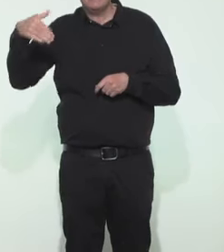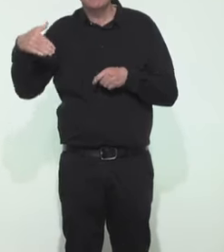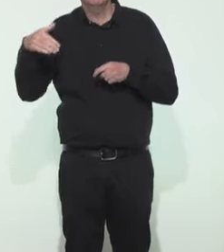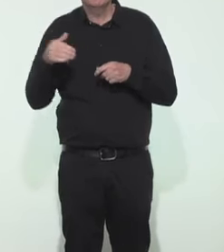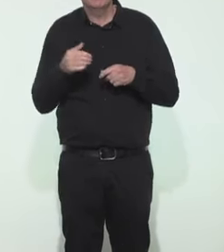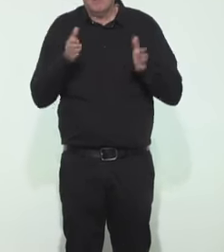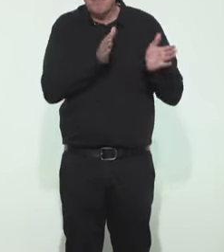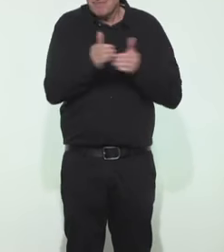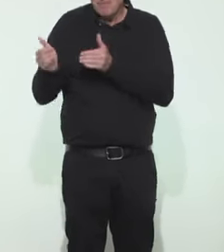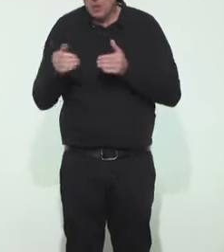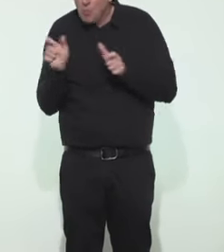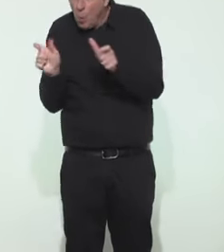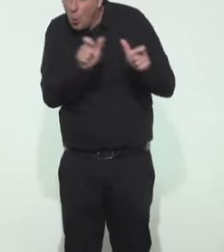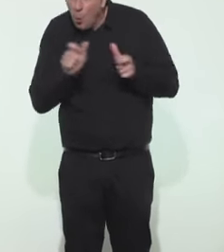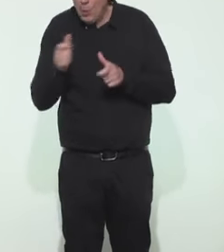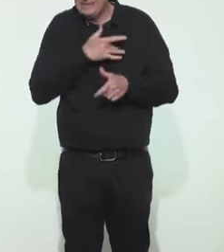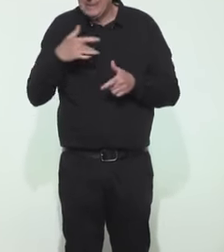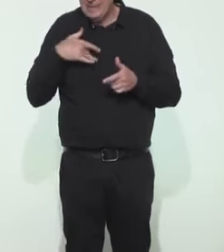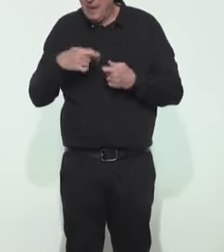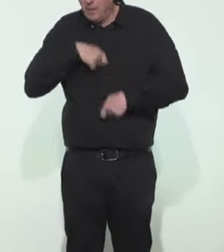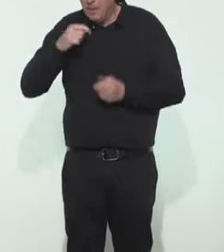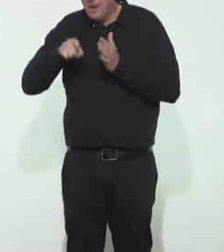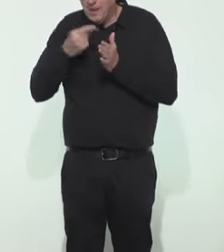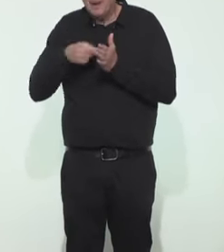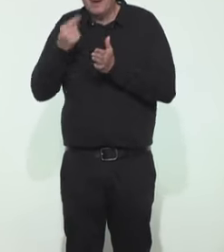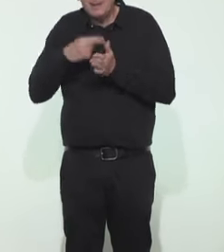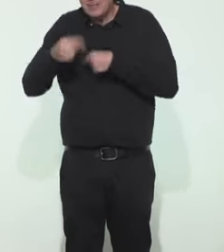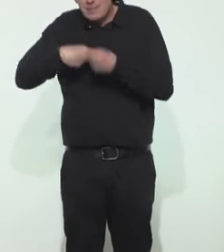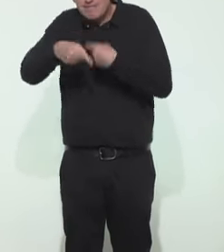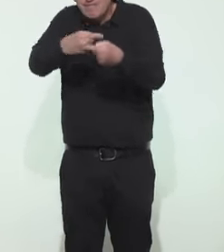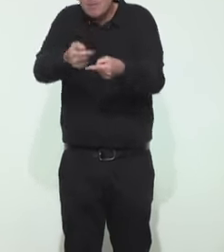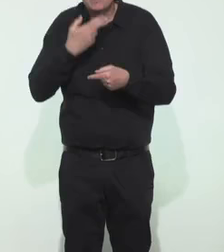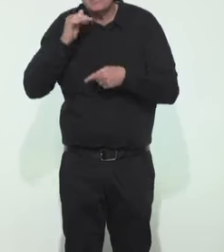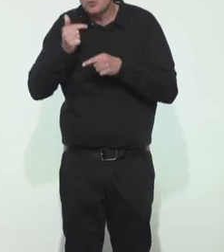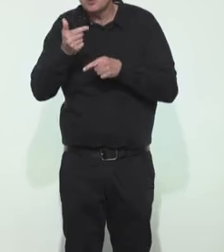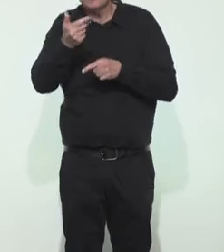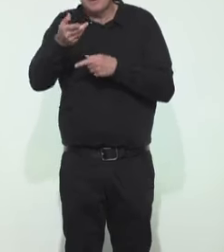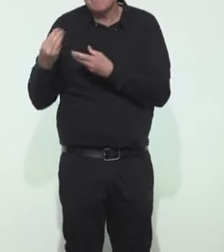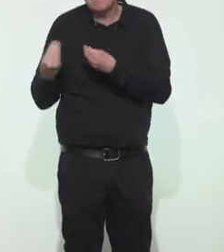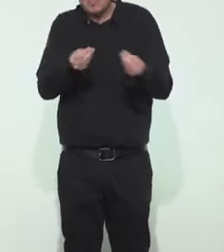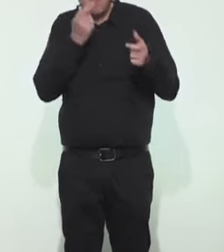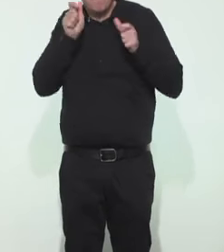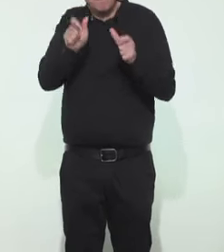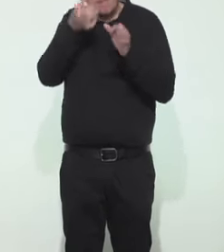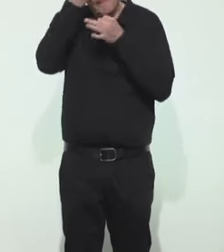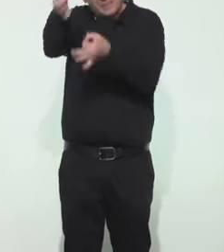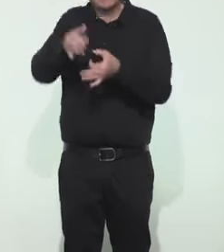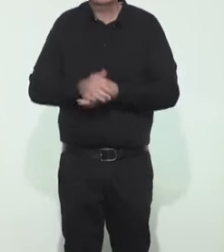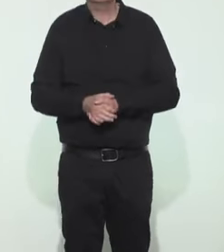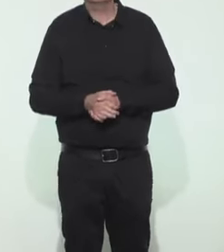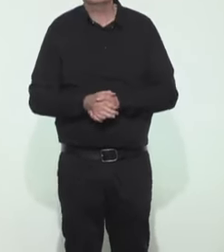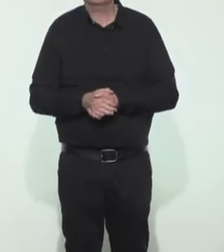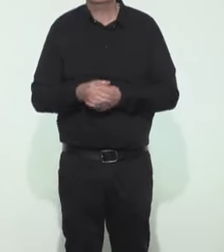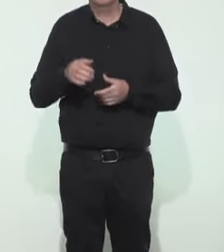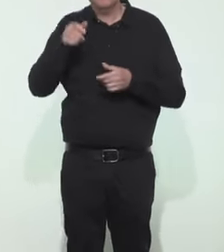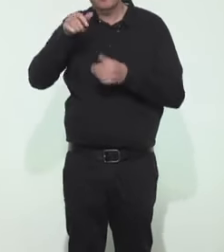sanitaire de ce type de peau de traitement et de procédures du matériel la paix m concernant les ehpad